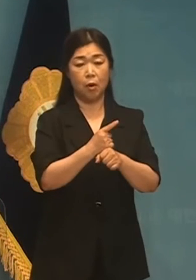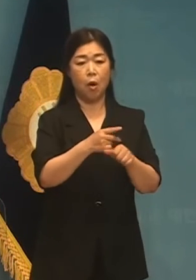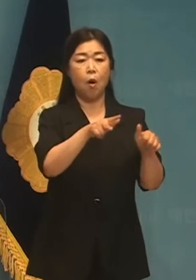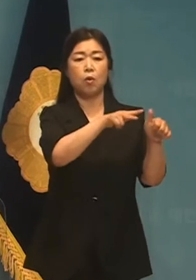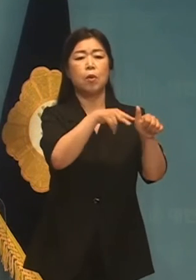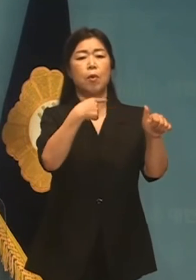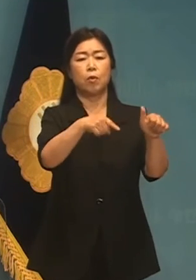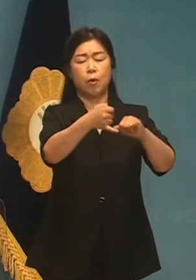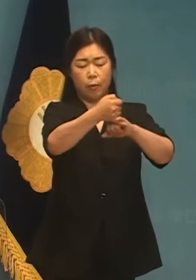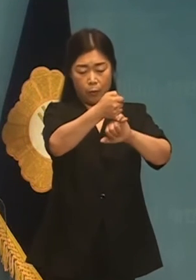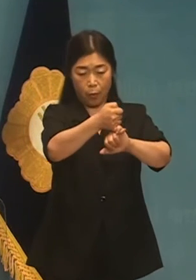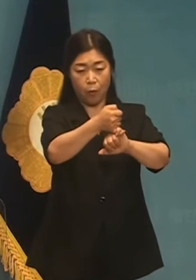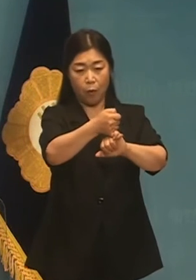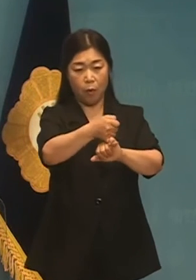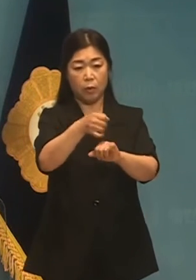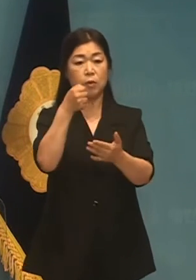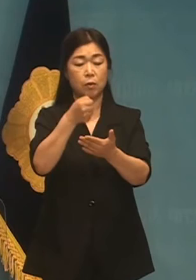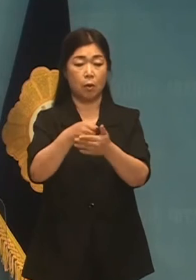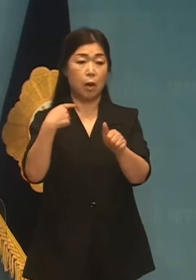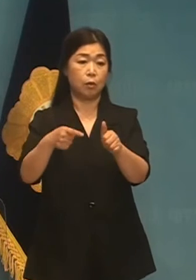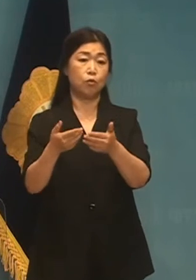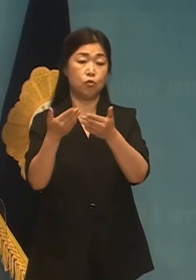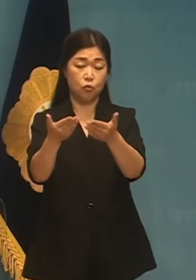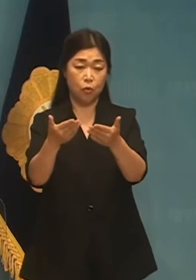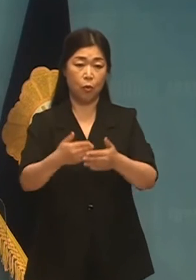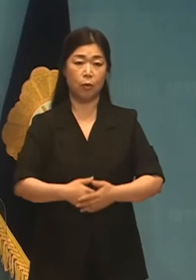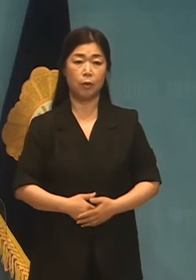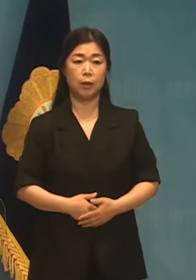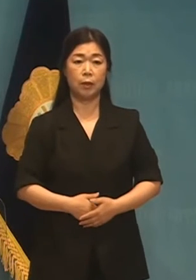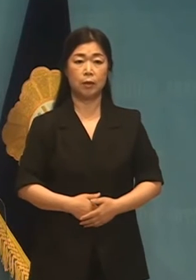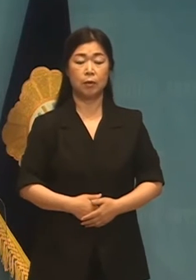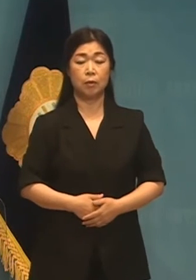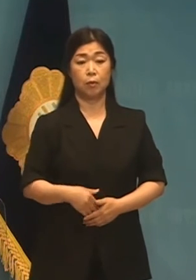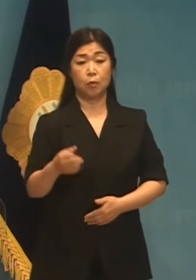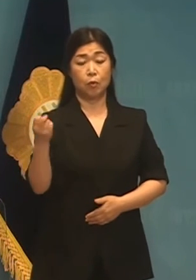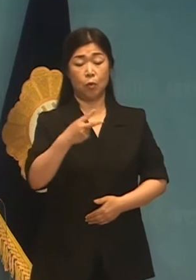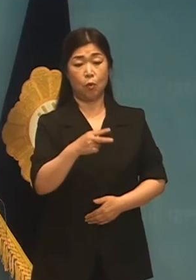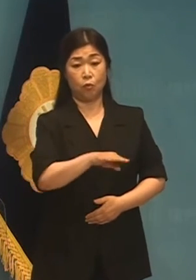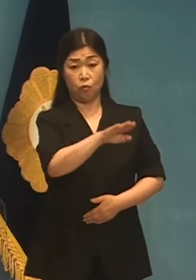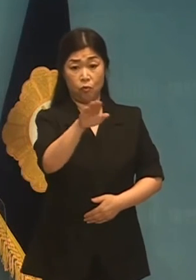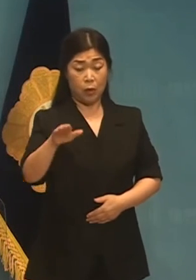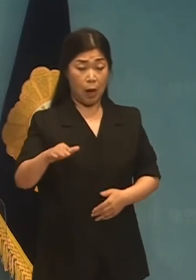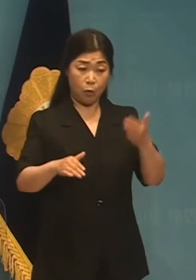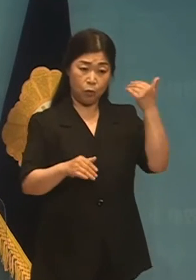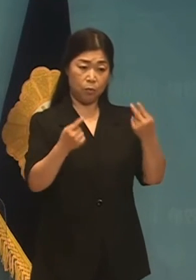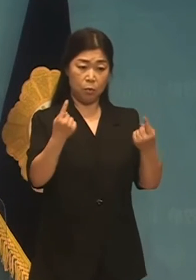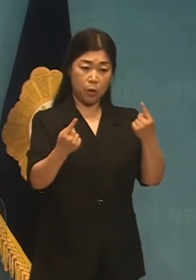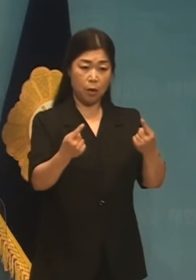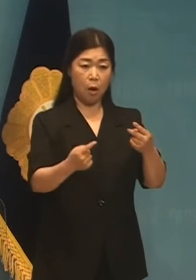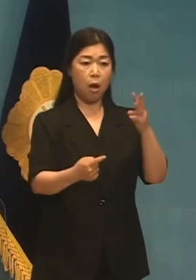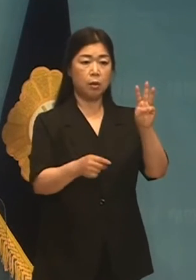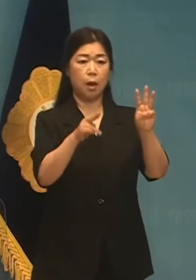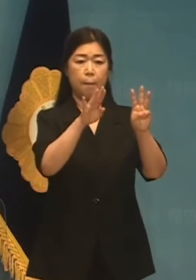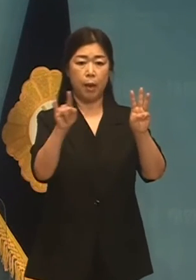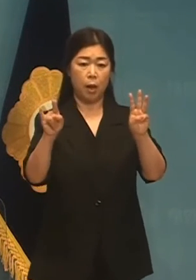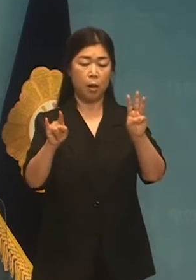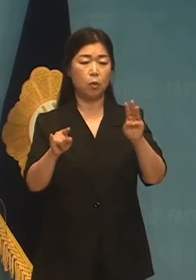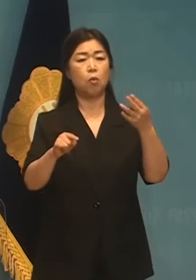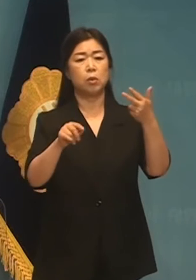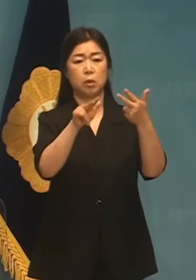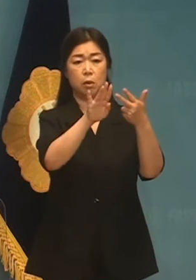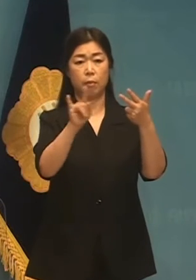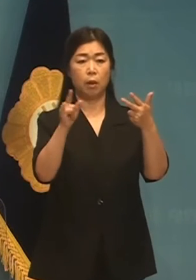정보교육을 필수로 채택하고 있으며 시수는 우리나라보다 3배에서 7배가 높은